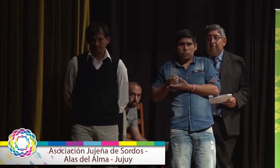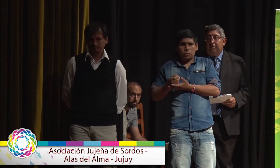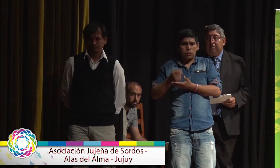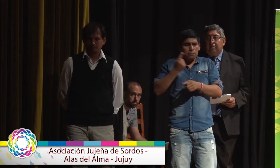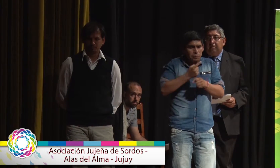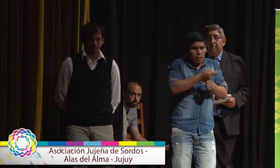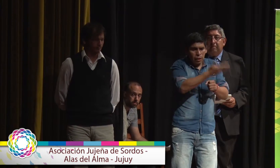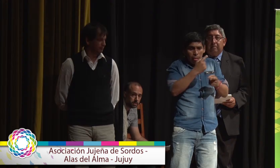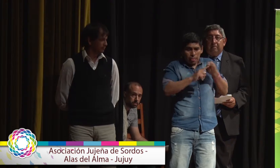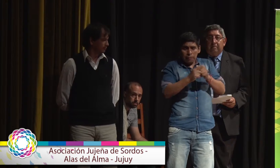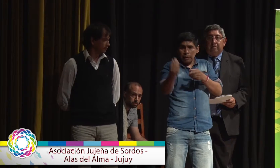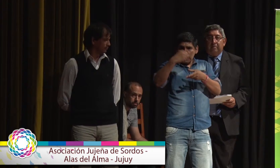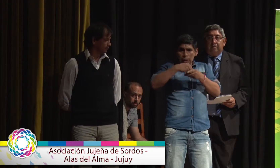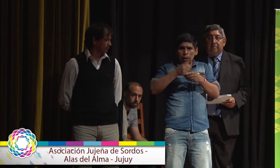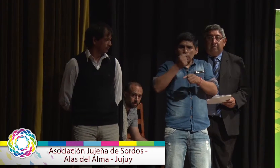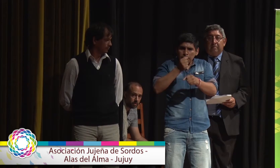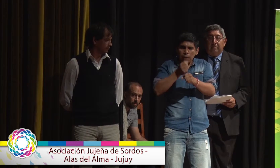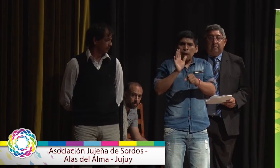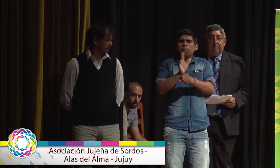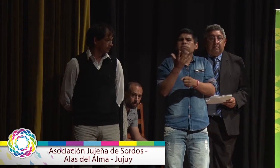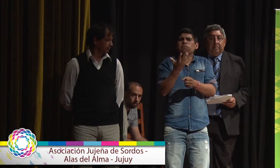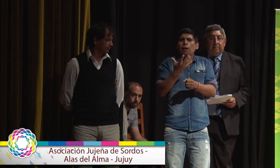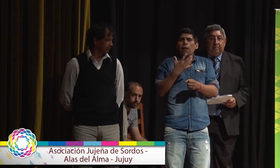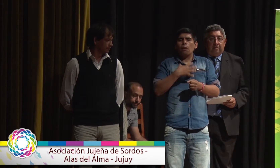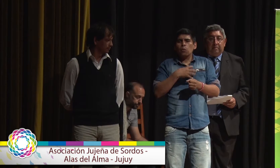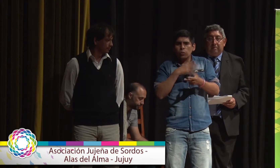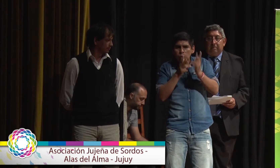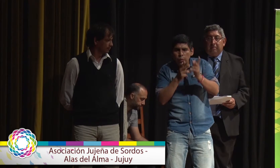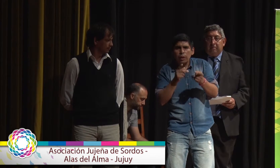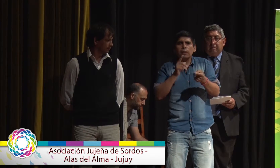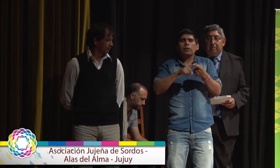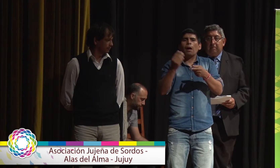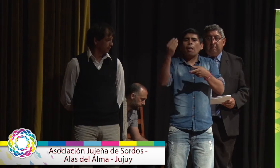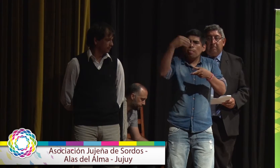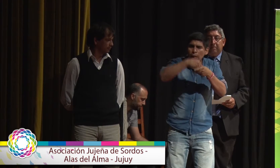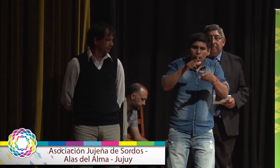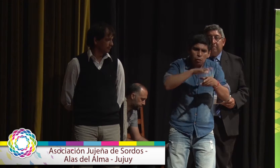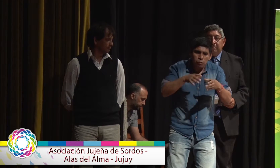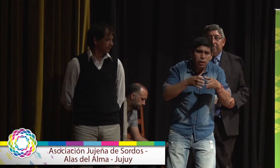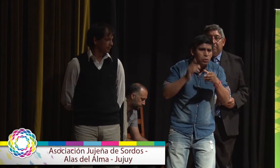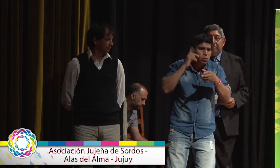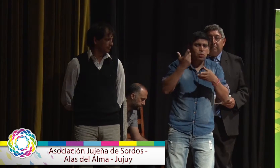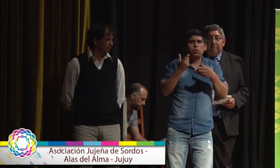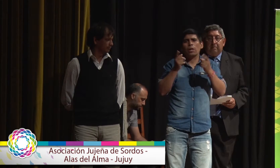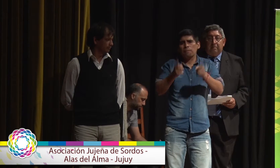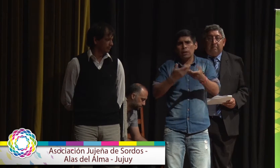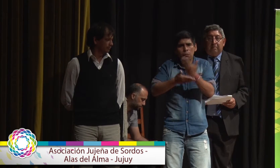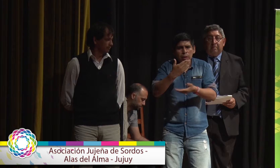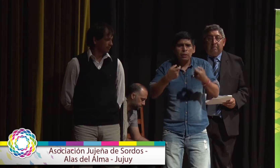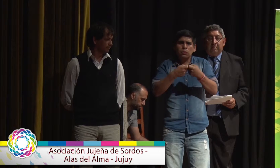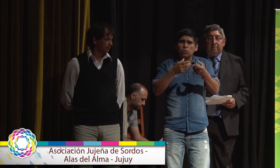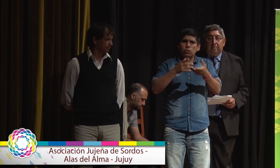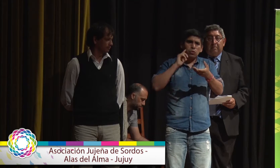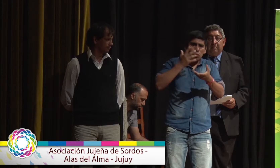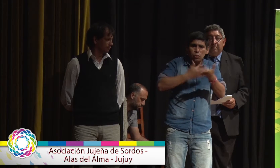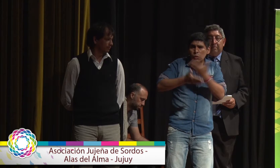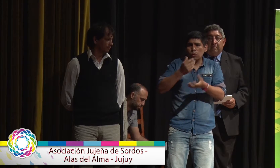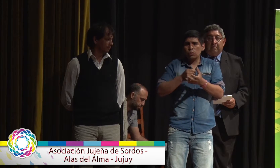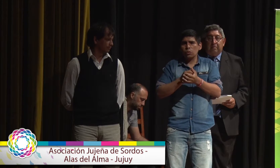personas sordas a recibir esa información. Es derecho de nosotros también trabajar con esos equipos de intérpretes para poder compartir